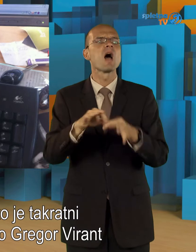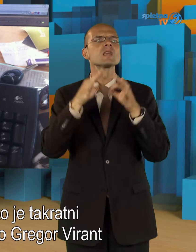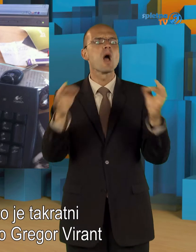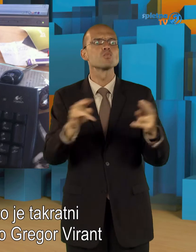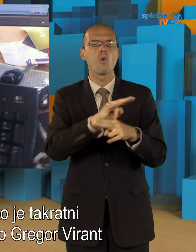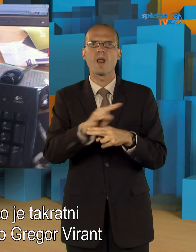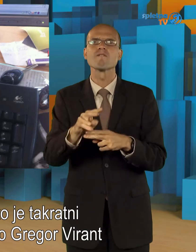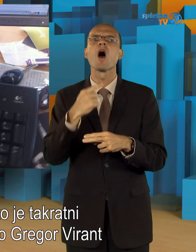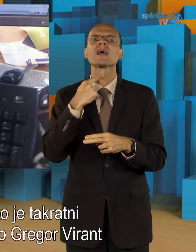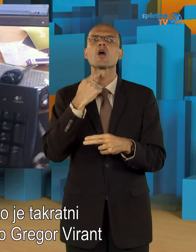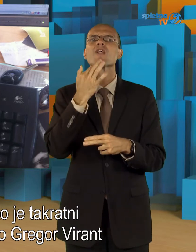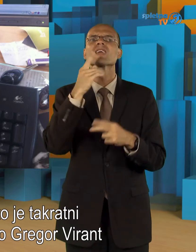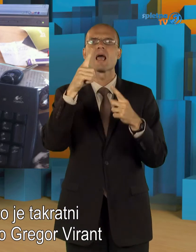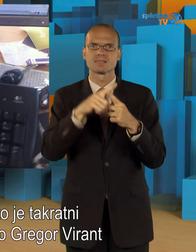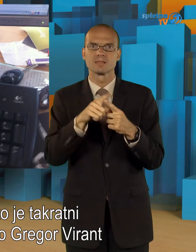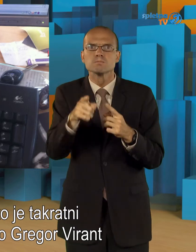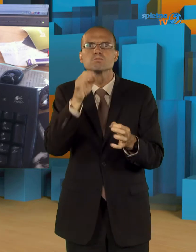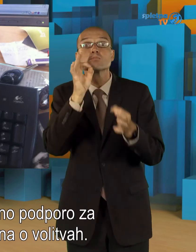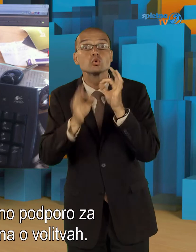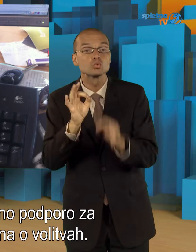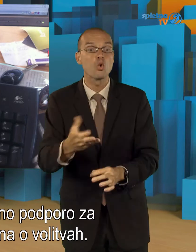zadostno podporo za sprejetje novele zakona o volitvah.